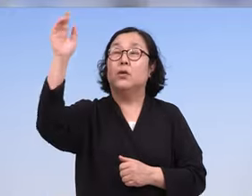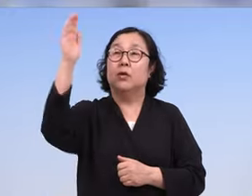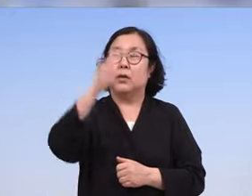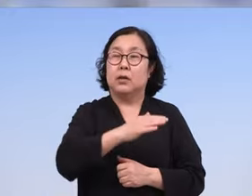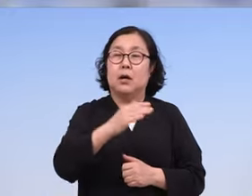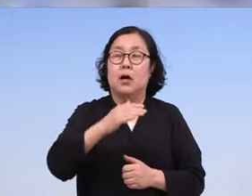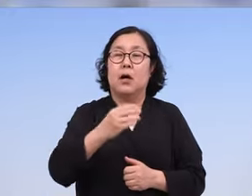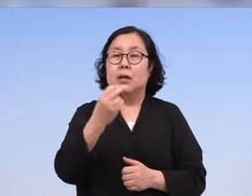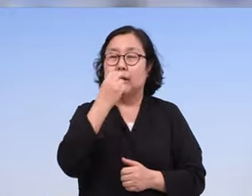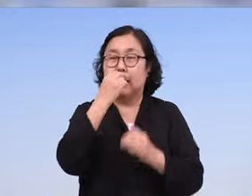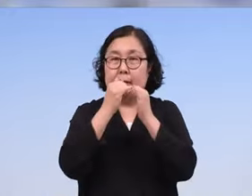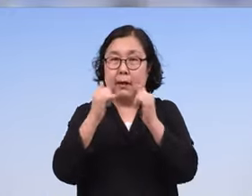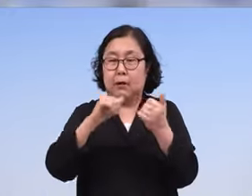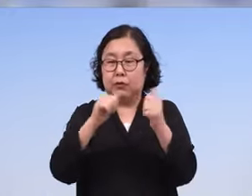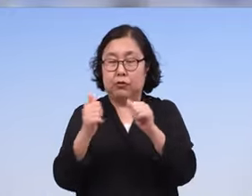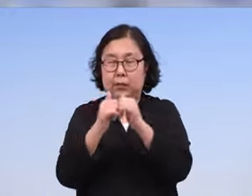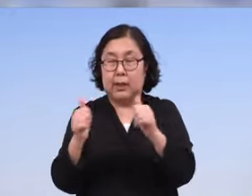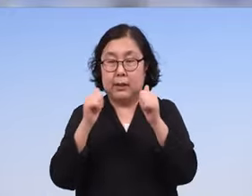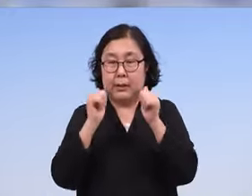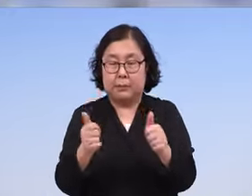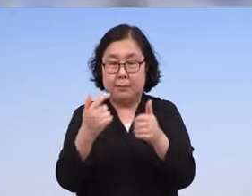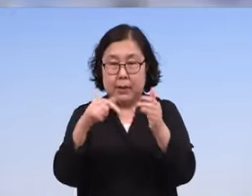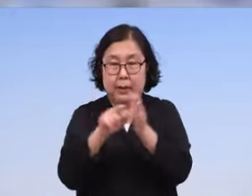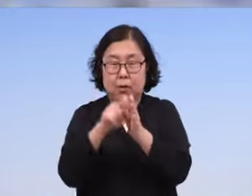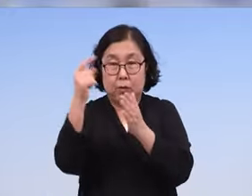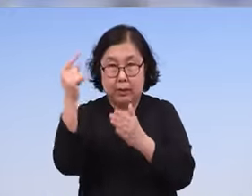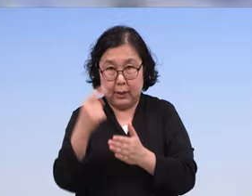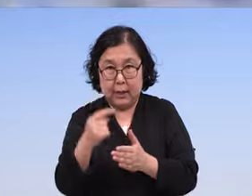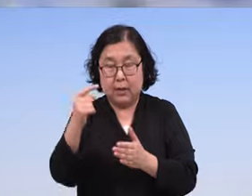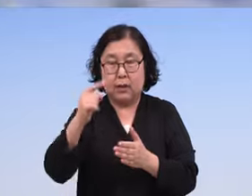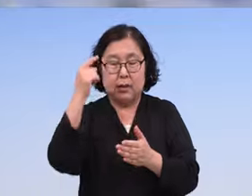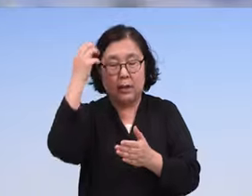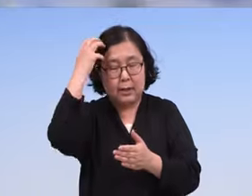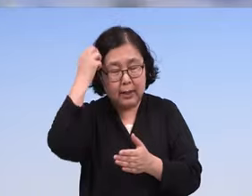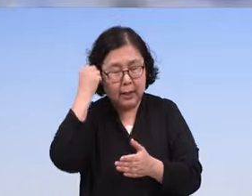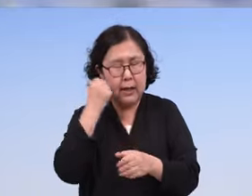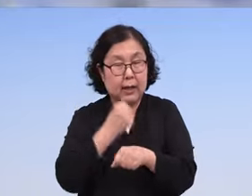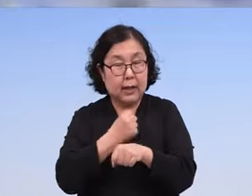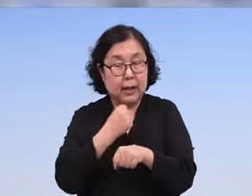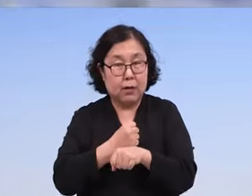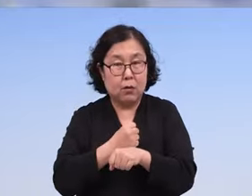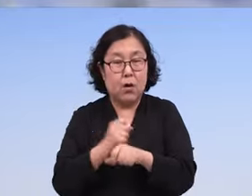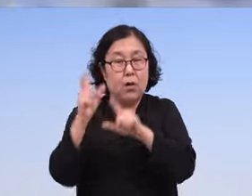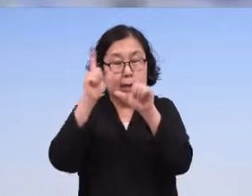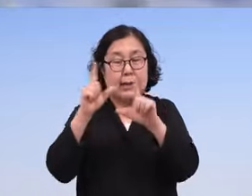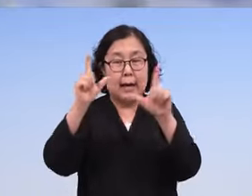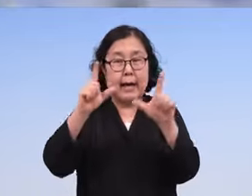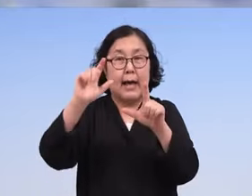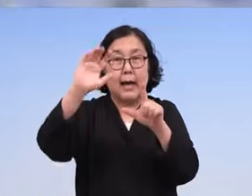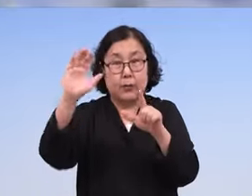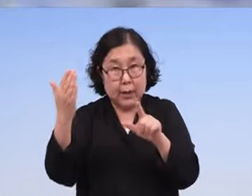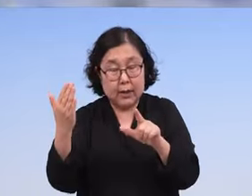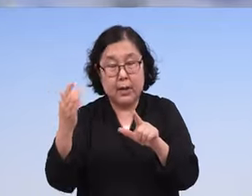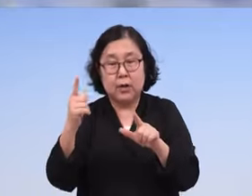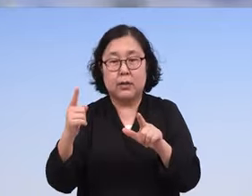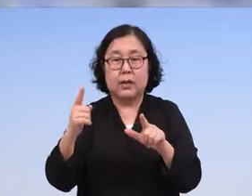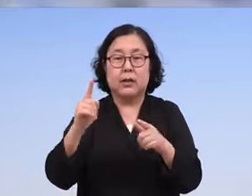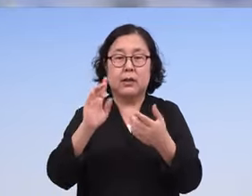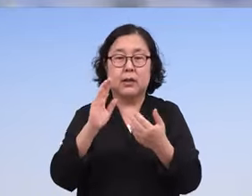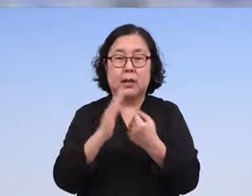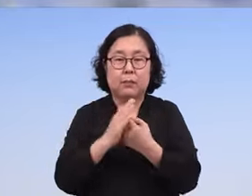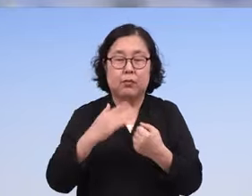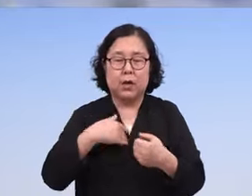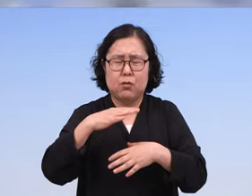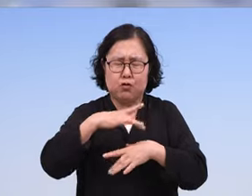자와 죽은 자를 심판을 오시리라, 이 사실을 늘 인식하고 살아야 되는데 이걸 두려움으로 인식하는 것은